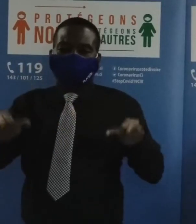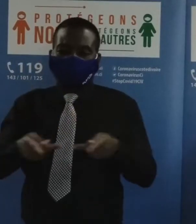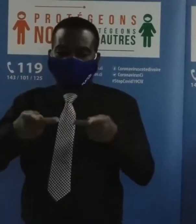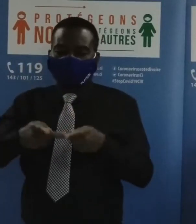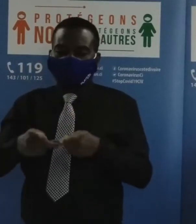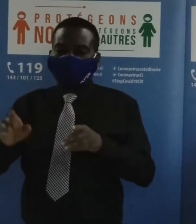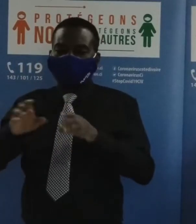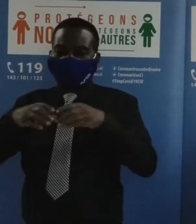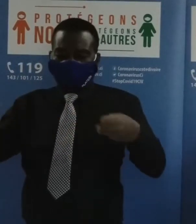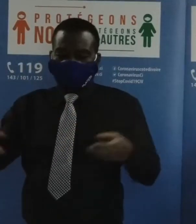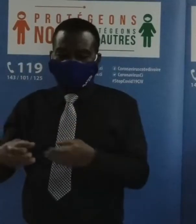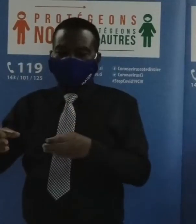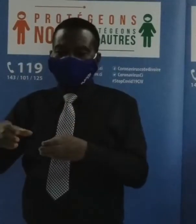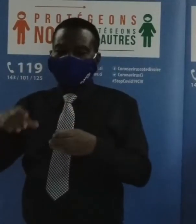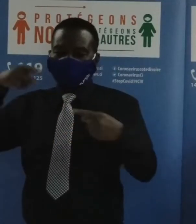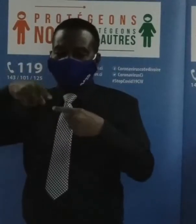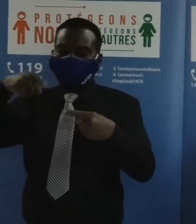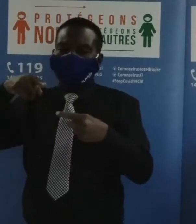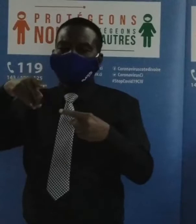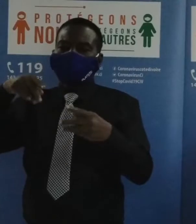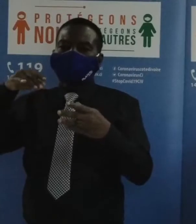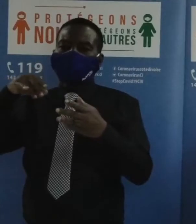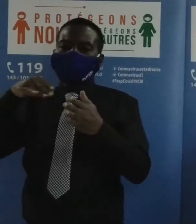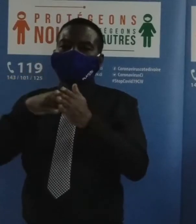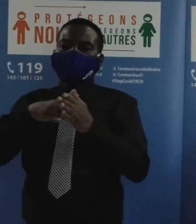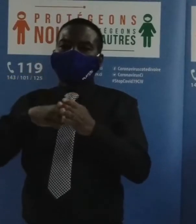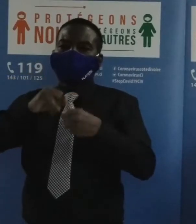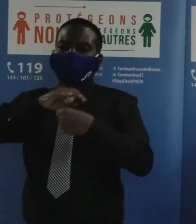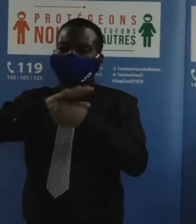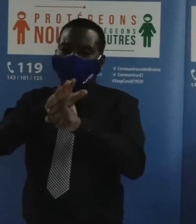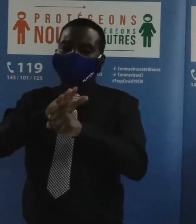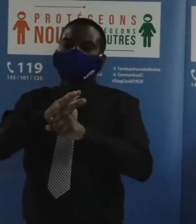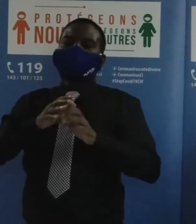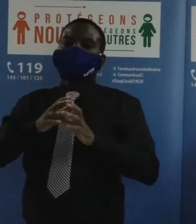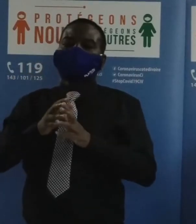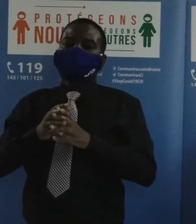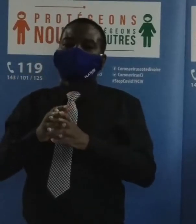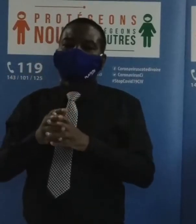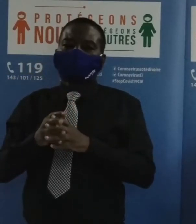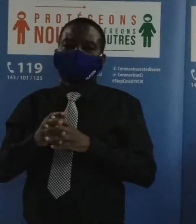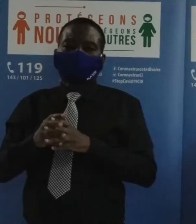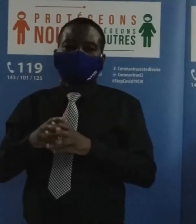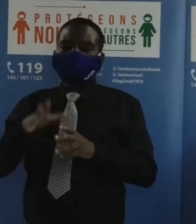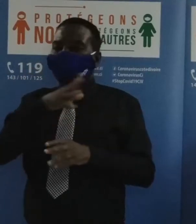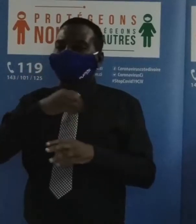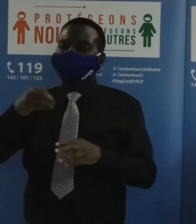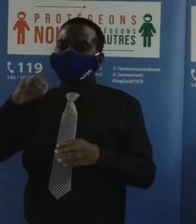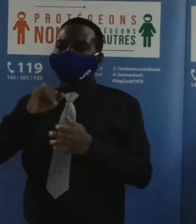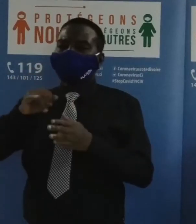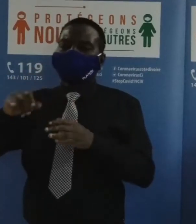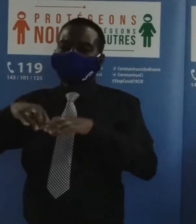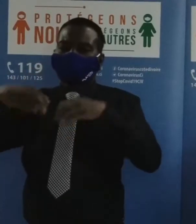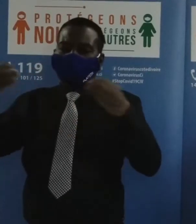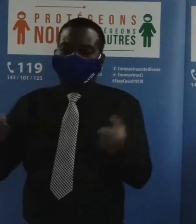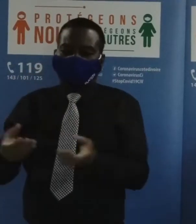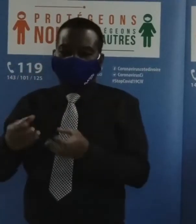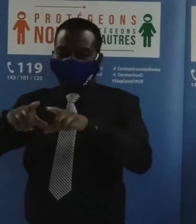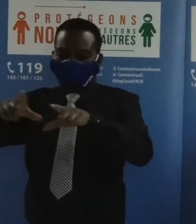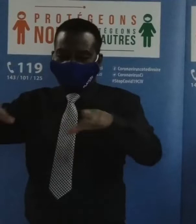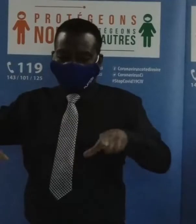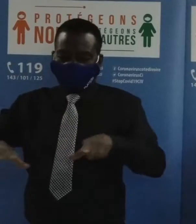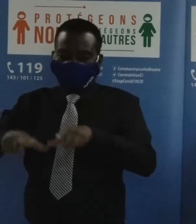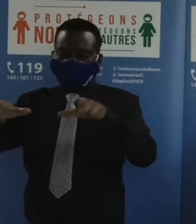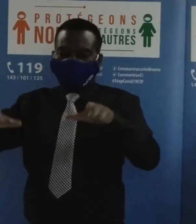local de lutte contre les épidémies et ce comité local est